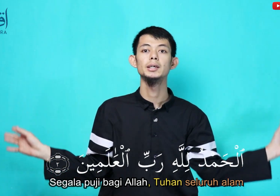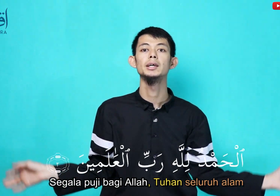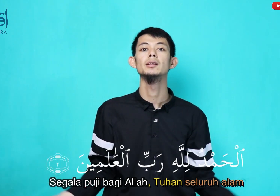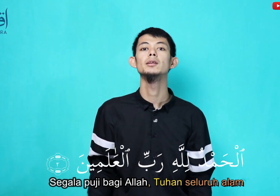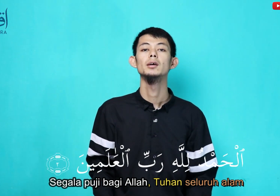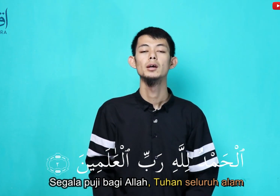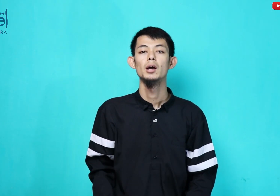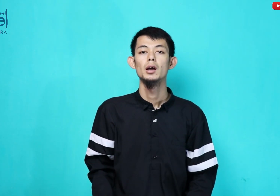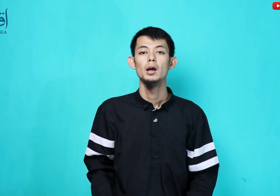alamin.